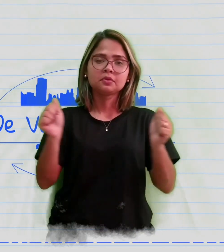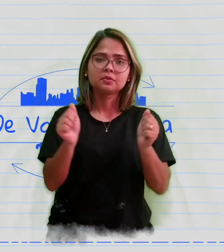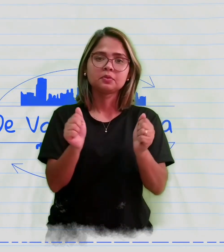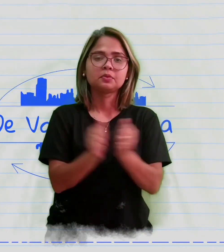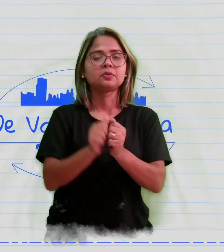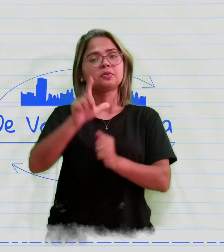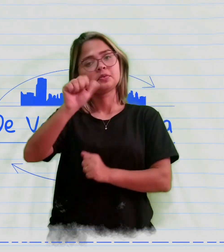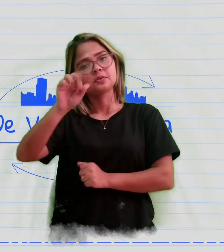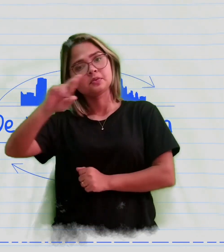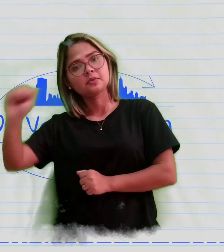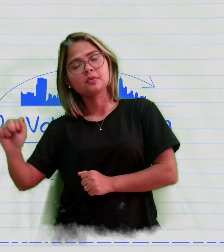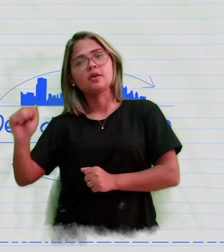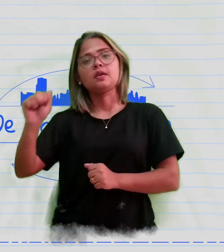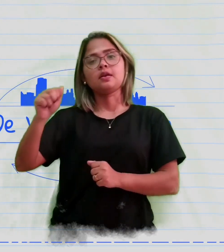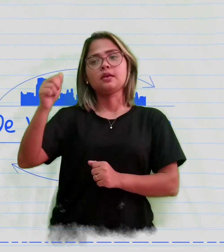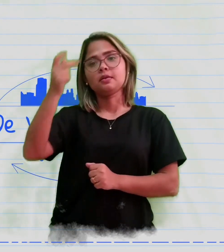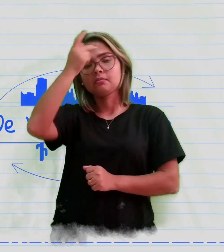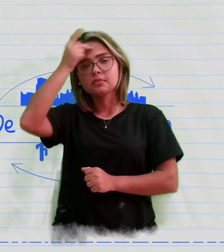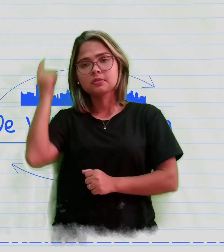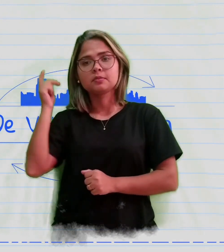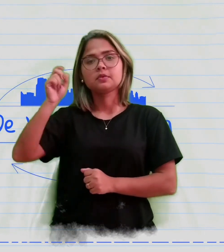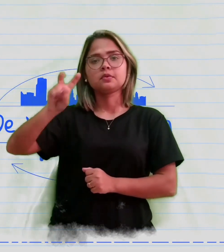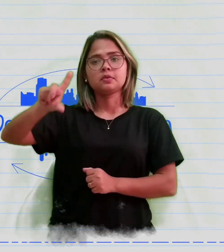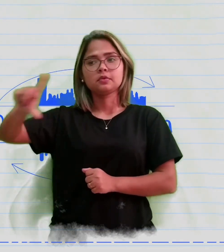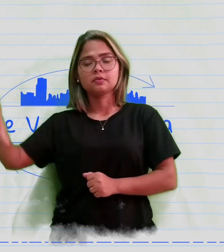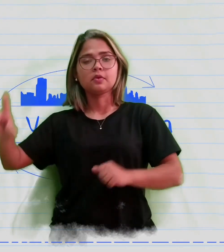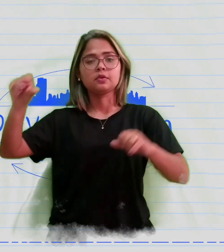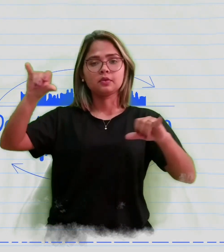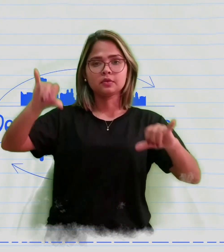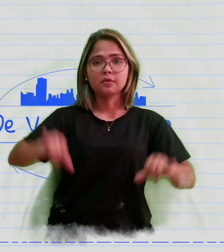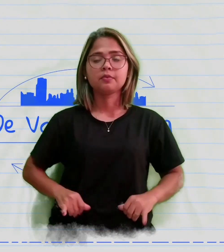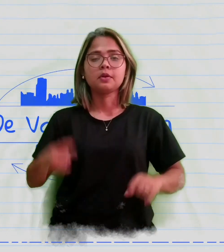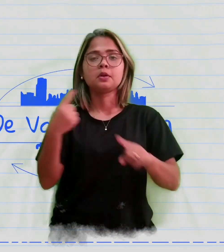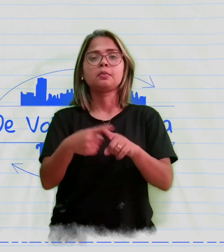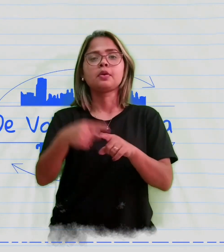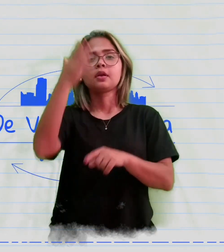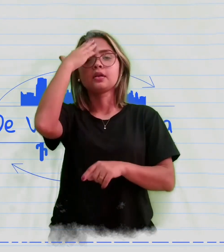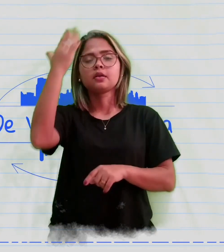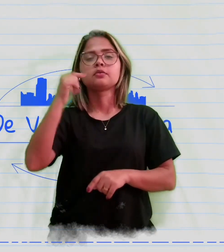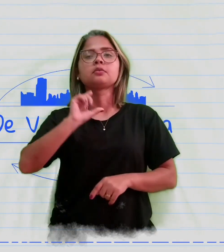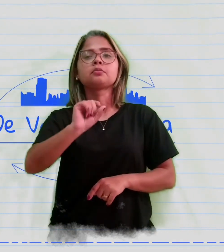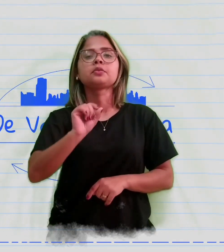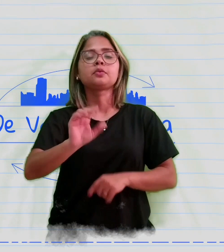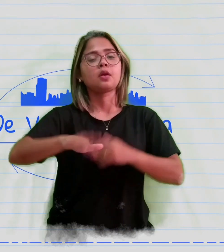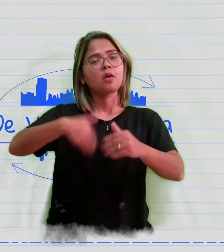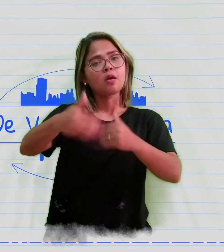a Lara, junto com o povo de Volta, que tá lá sofrendo até hoje porque ela não sabe o que aconteceu com o desenrolar